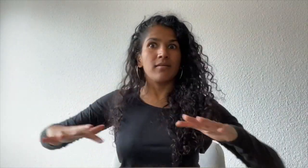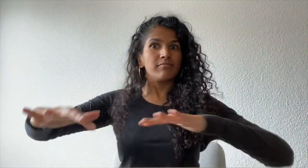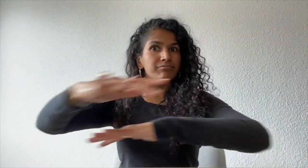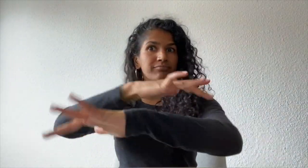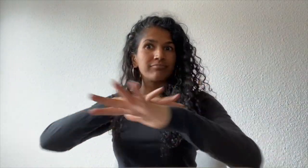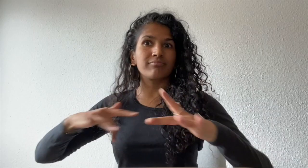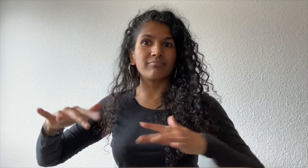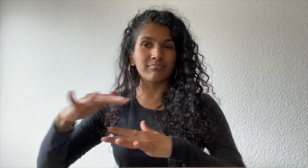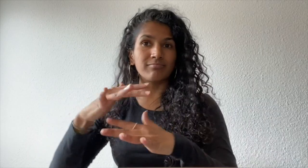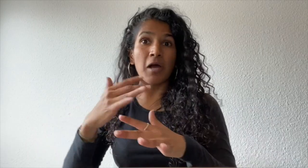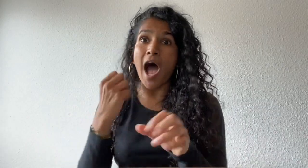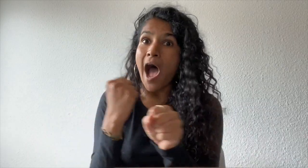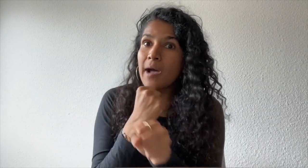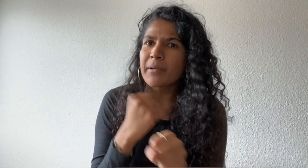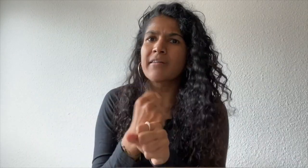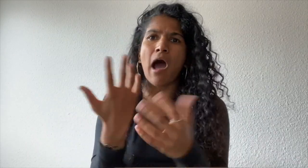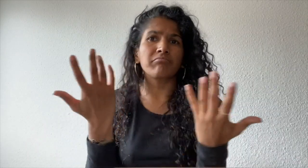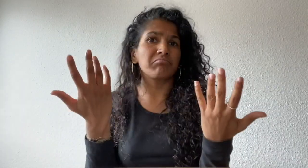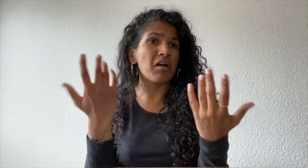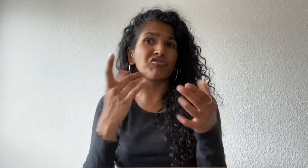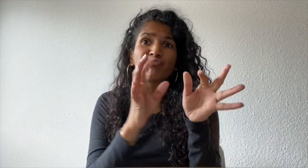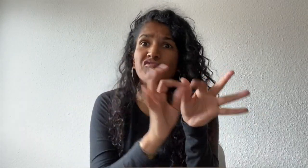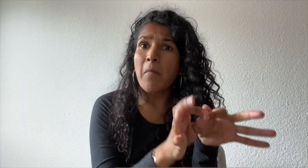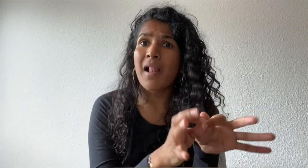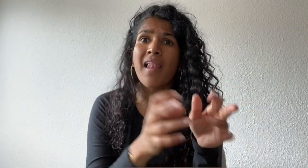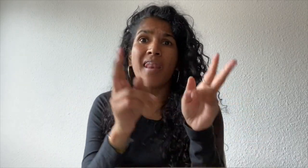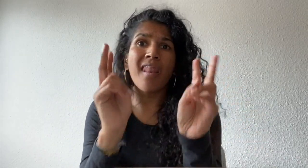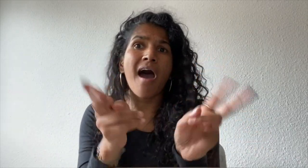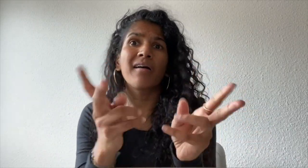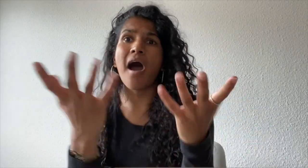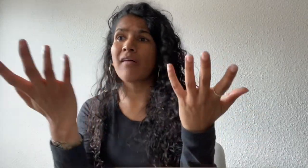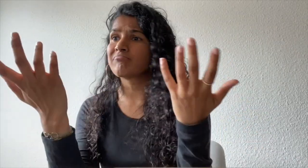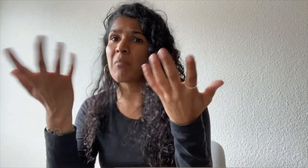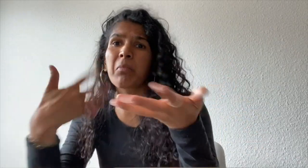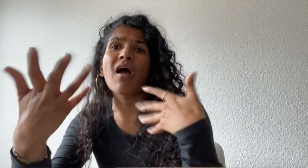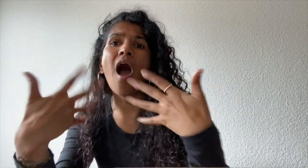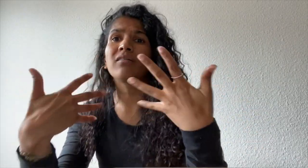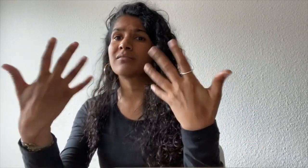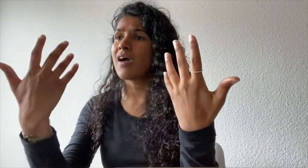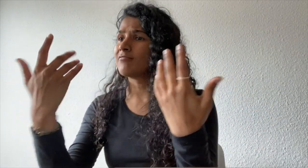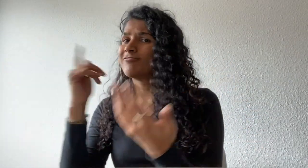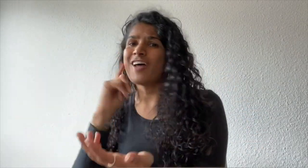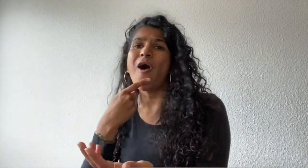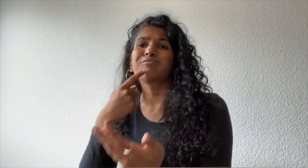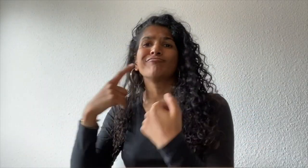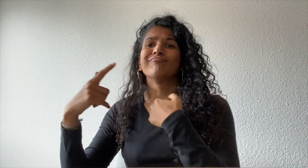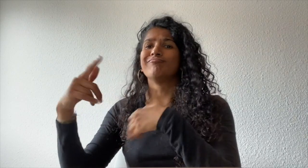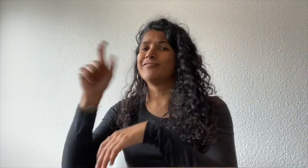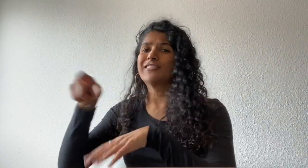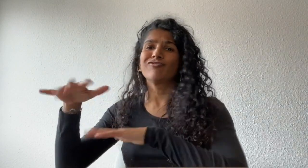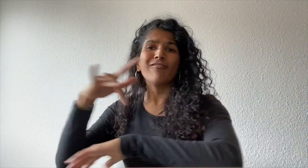von Dolmetscherinnen, Fachleuten, wie Lehrerinnen oder Beraterinnen und taube Menschen.